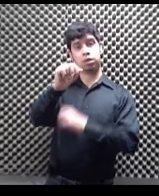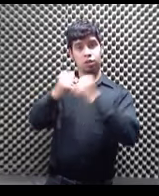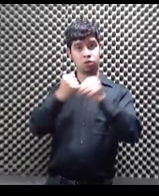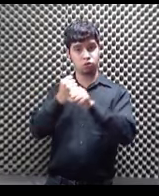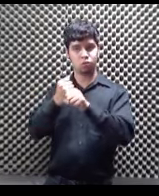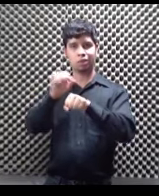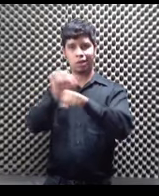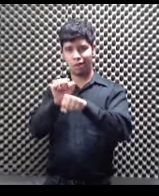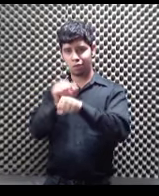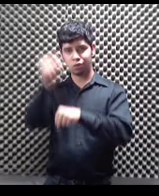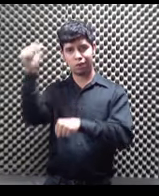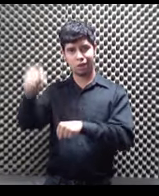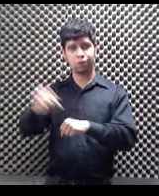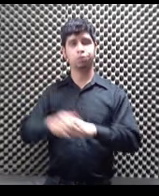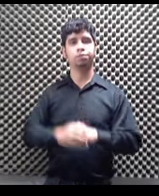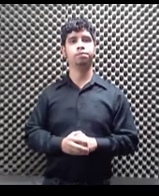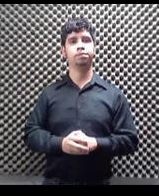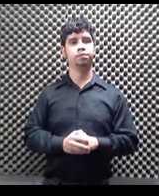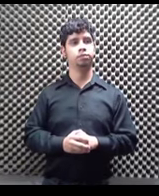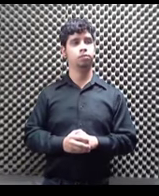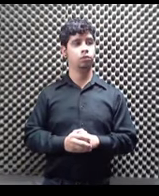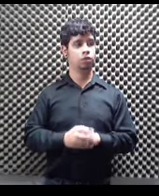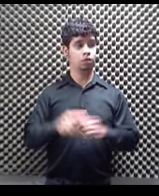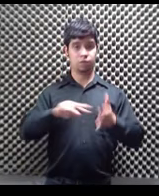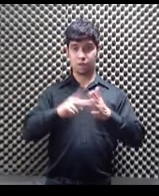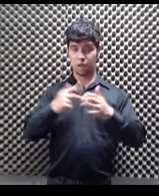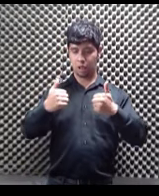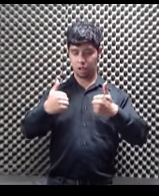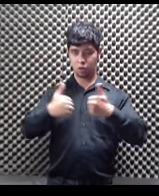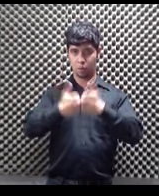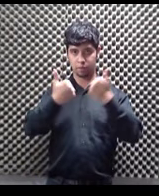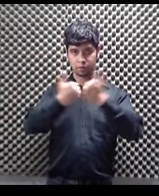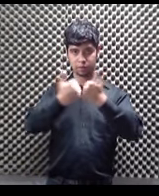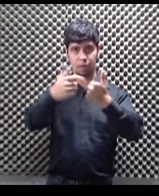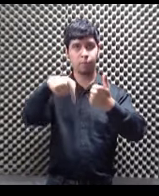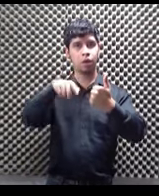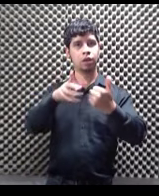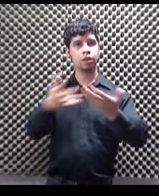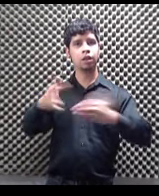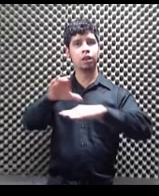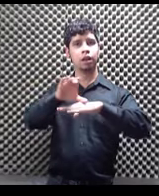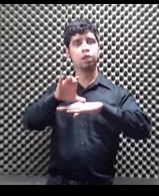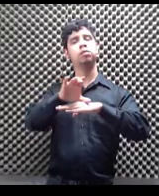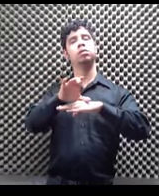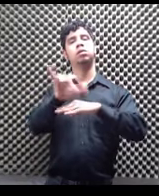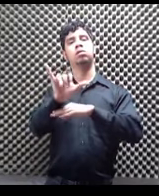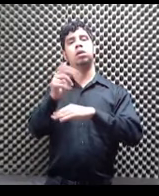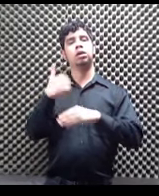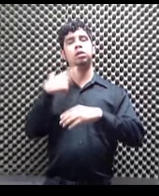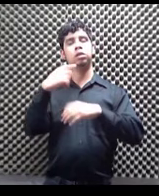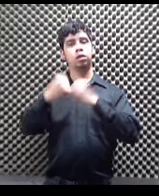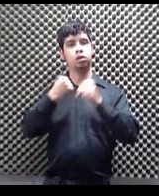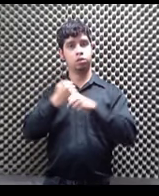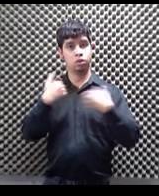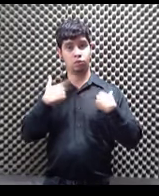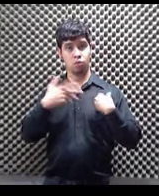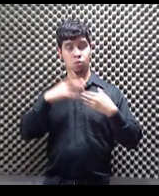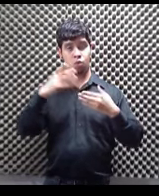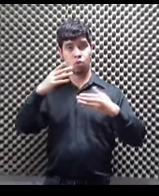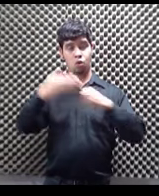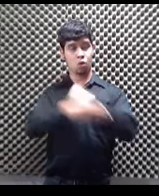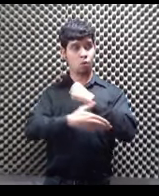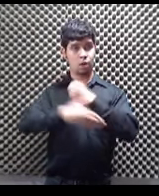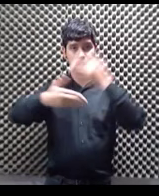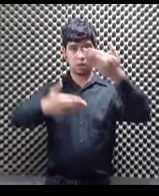ese quehacer. De hecho, es competencia, o sea, la competencia exacto, caribeña. Entonces, como este tal. Año, como saben, también tenemos como país invitado